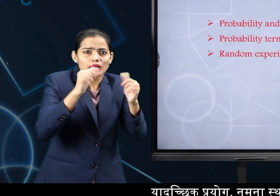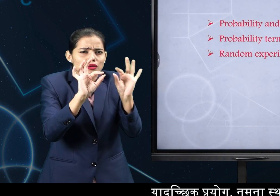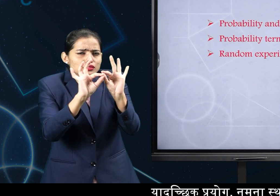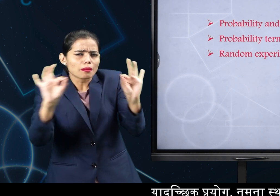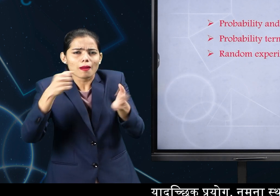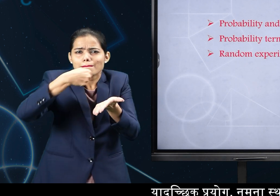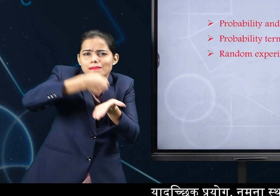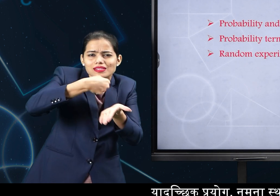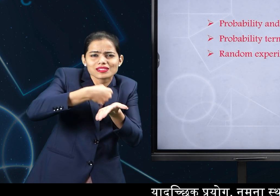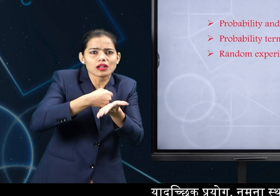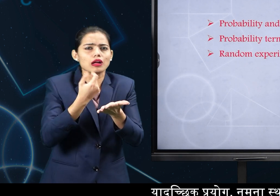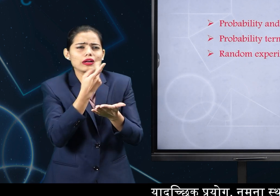स्थान और घटनाएं।